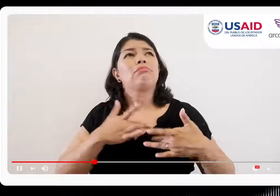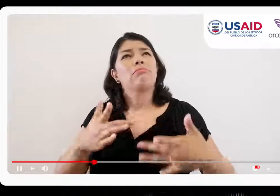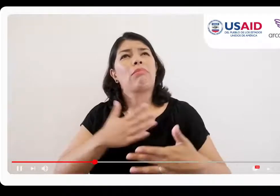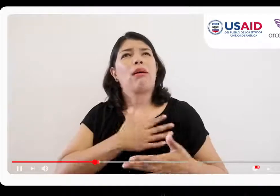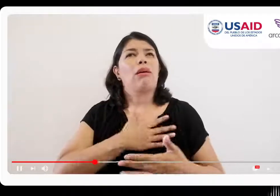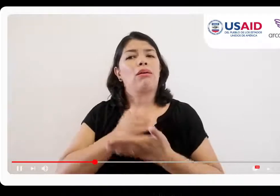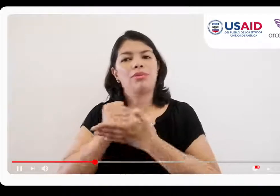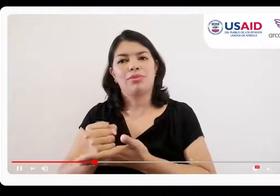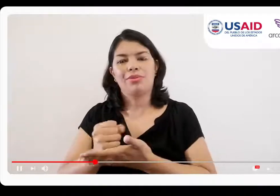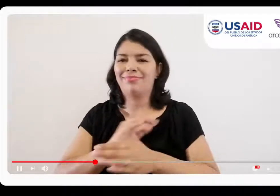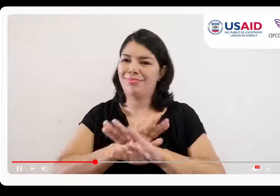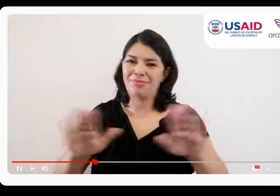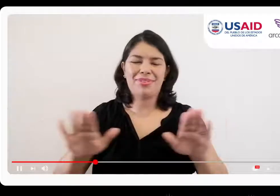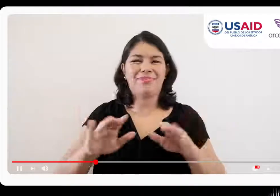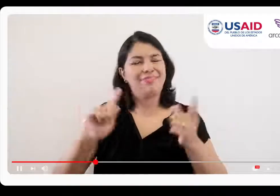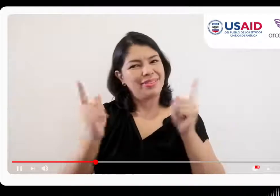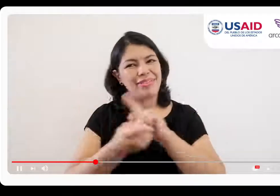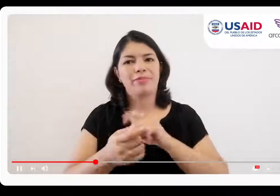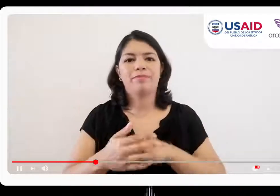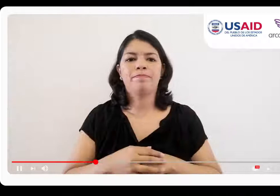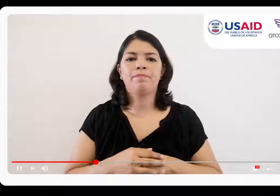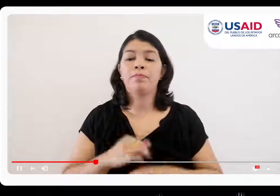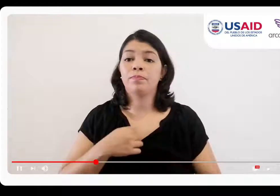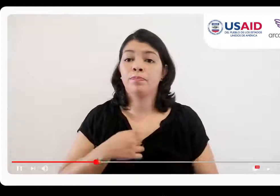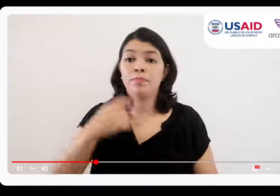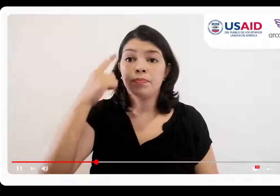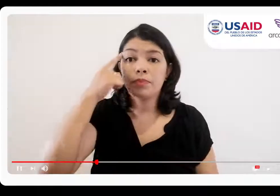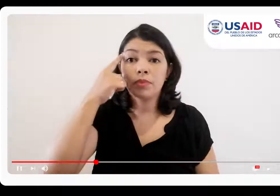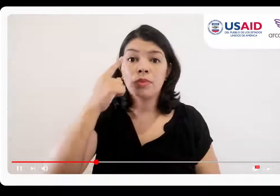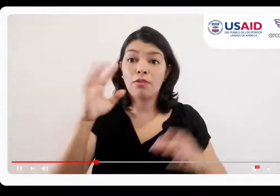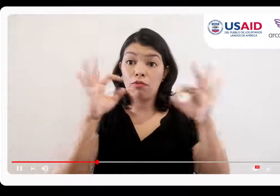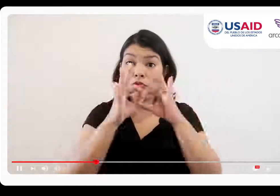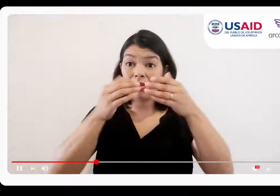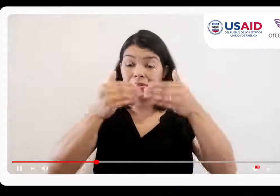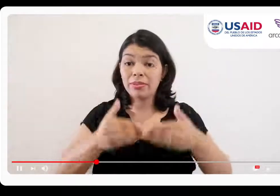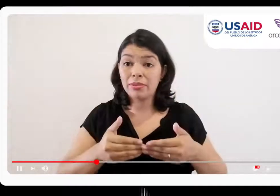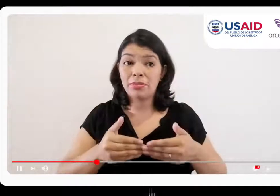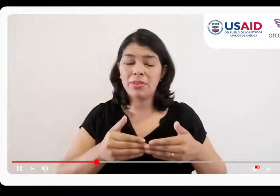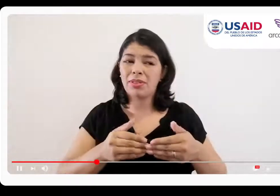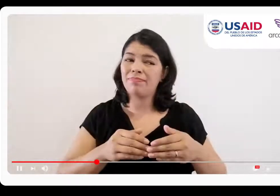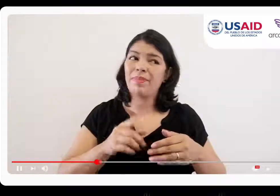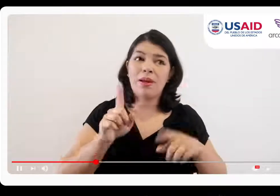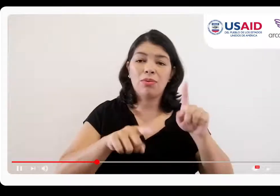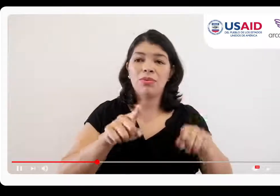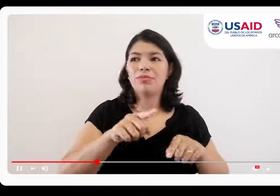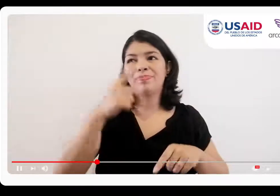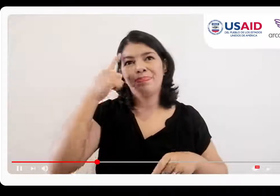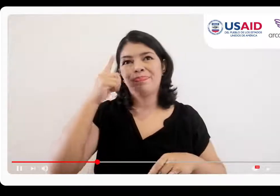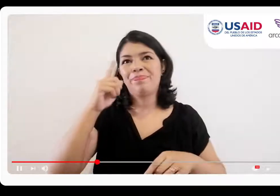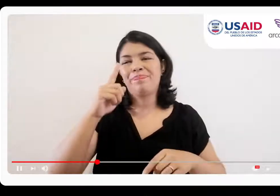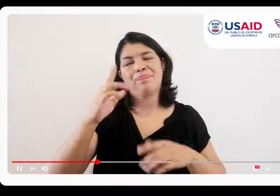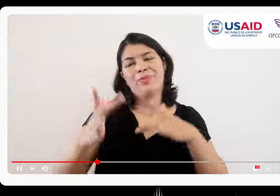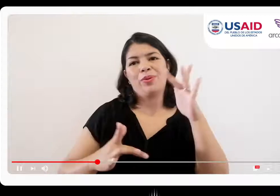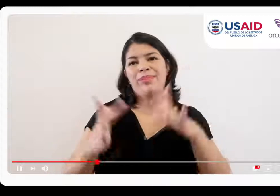enfoque que se le da a la discapacidad a veces no corresponde, porque a nivel cultural, desde el profesional, desde